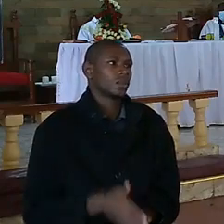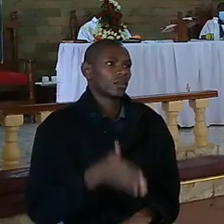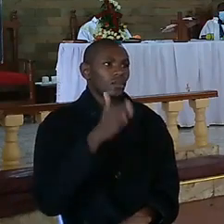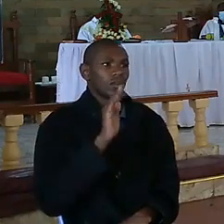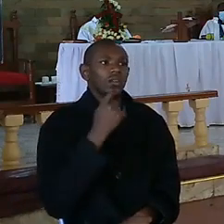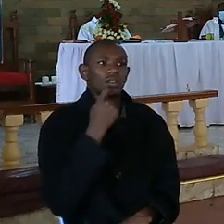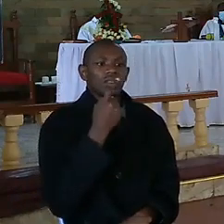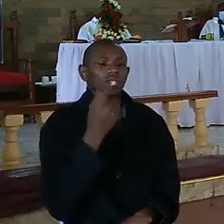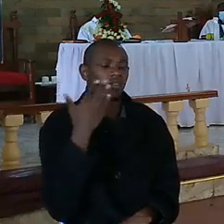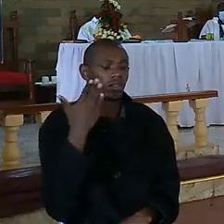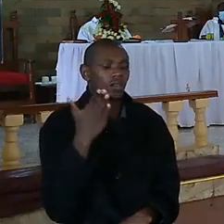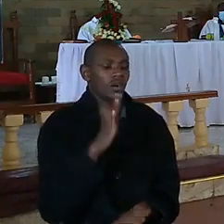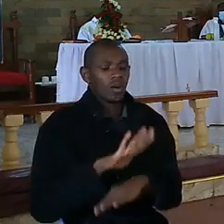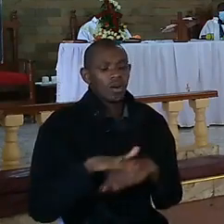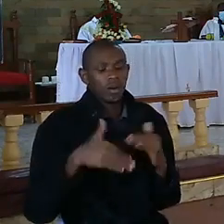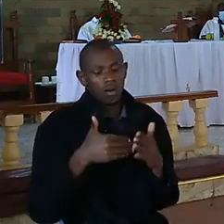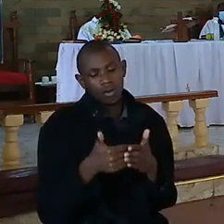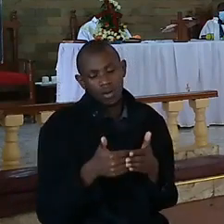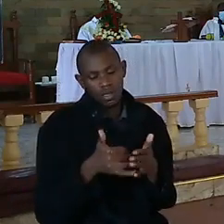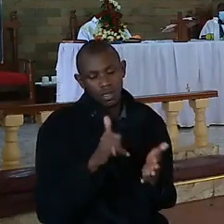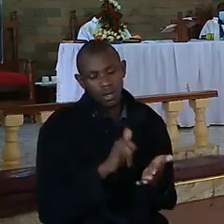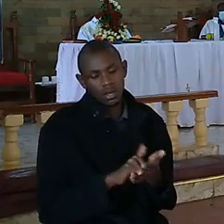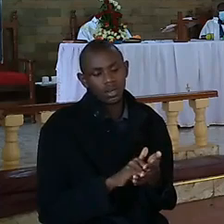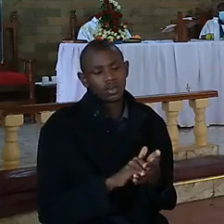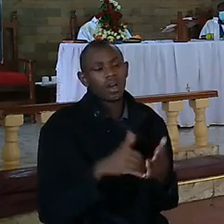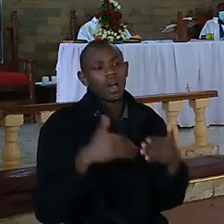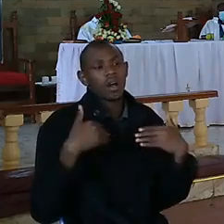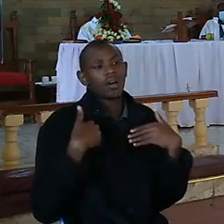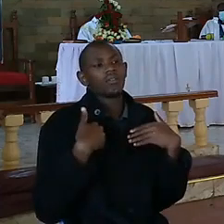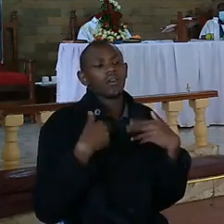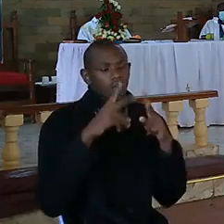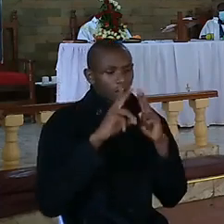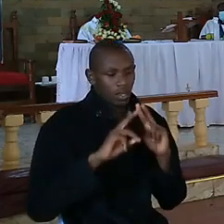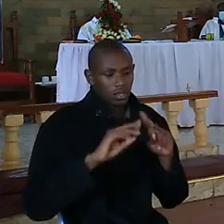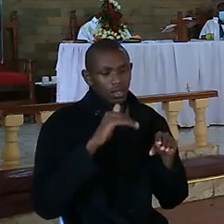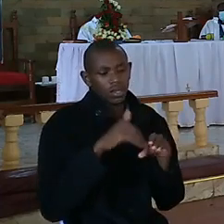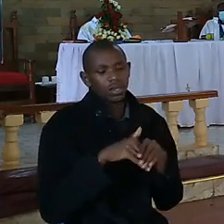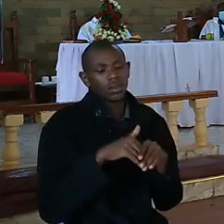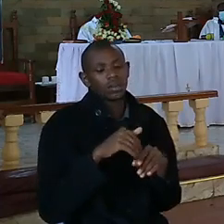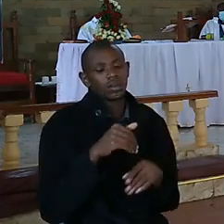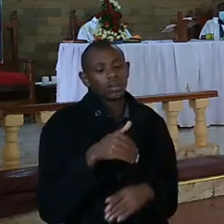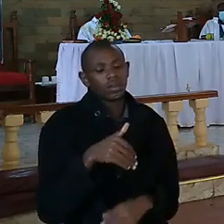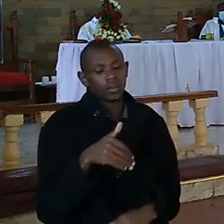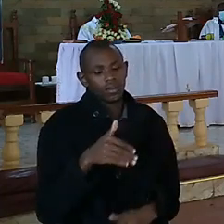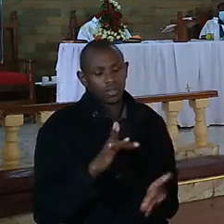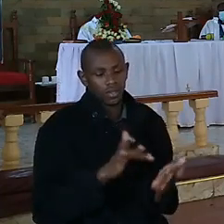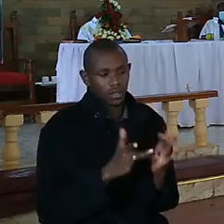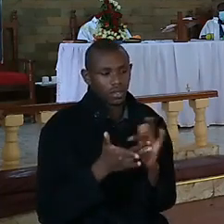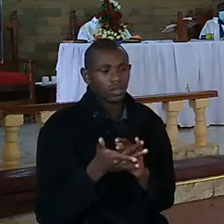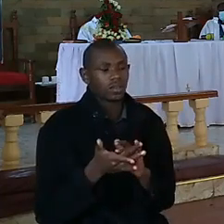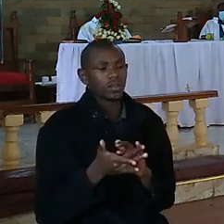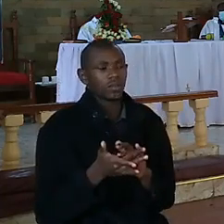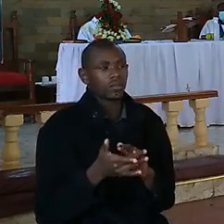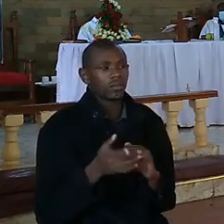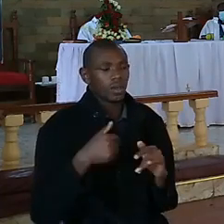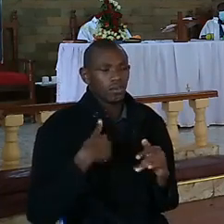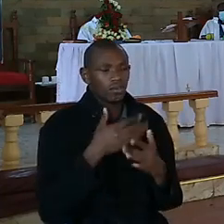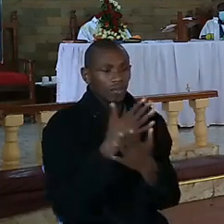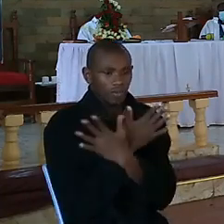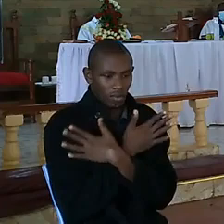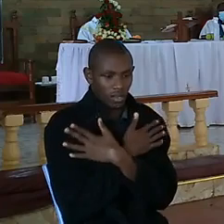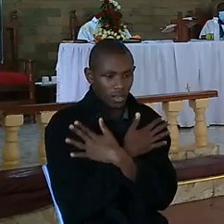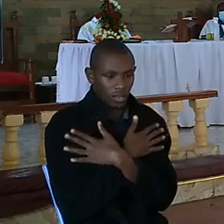maya mothe nigetha mugie na thayu thiini wakwa kana nigetha munjihoke endo akwa thiini wa mwathani